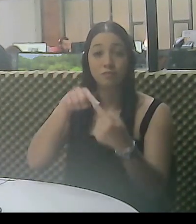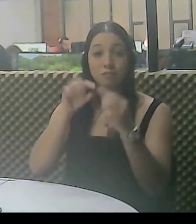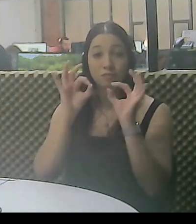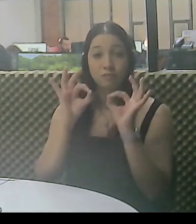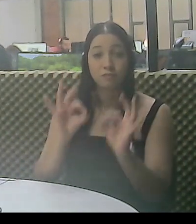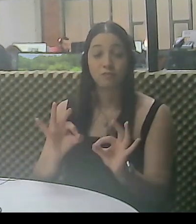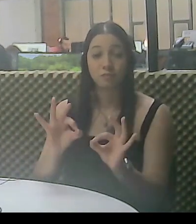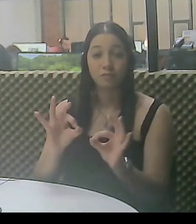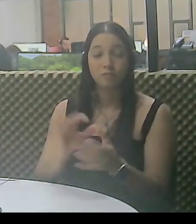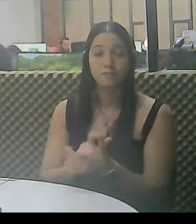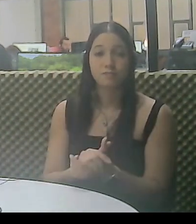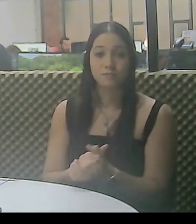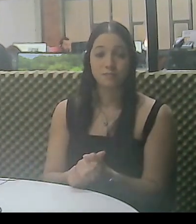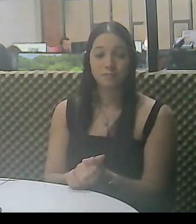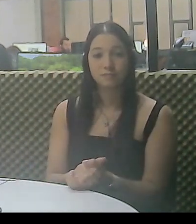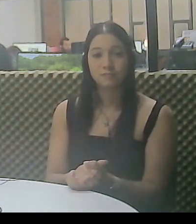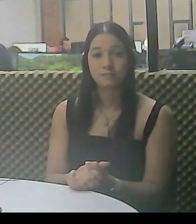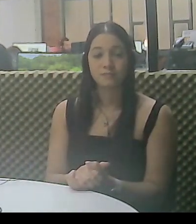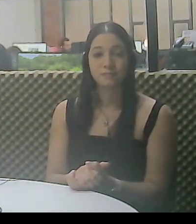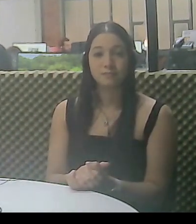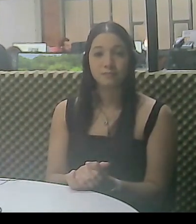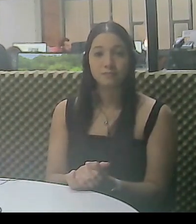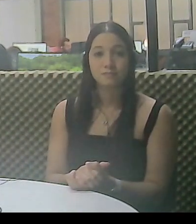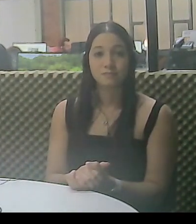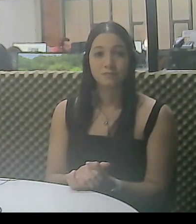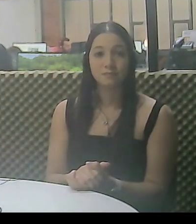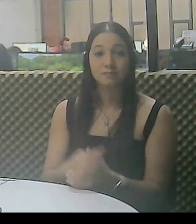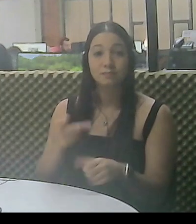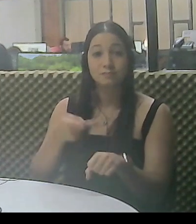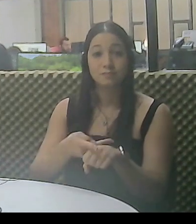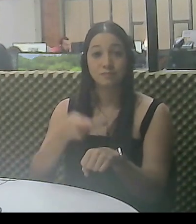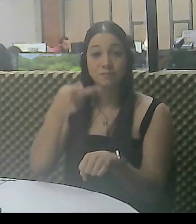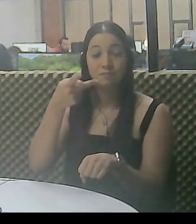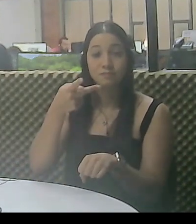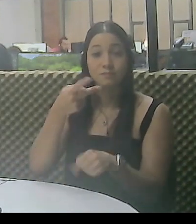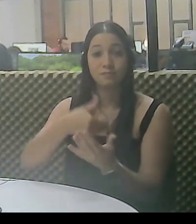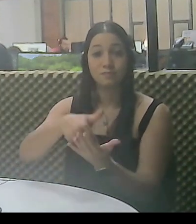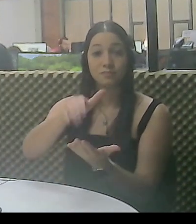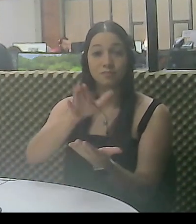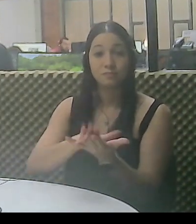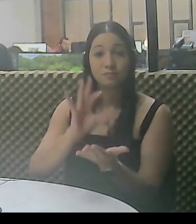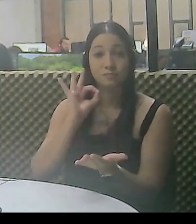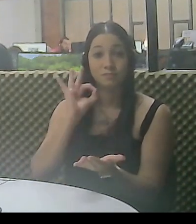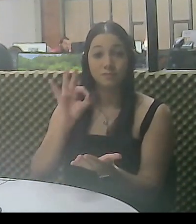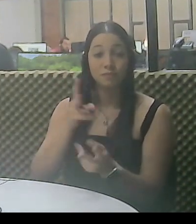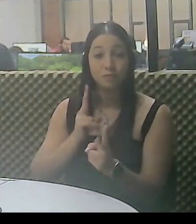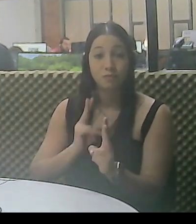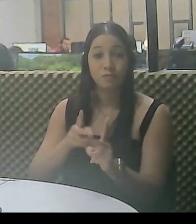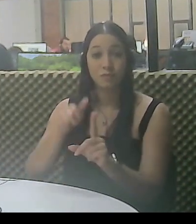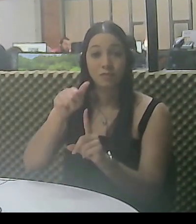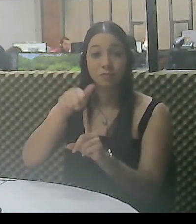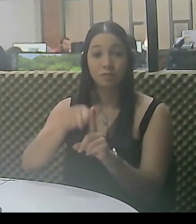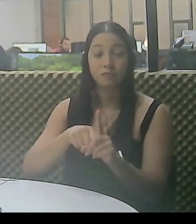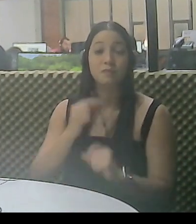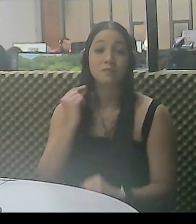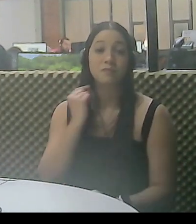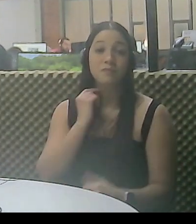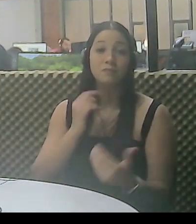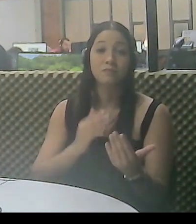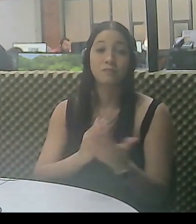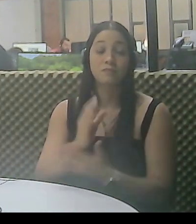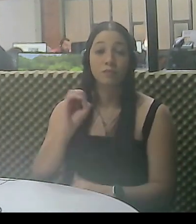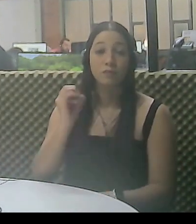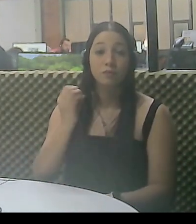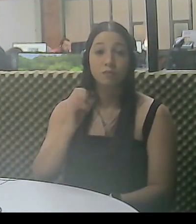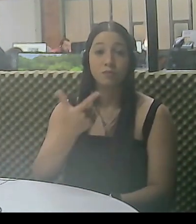essas organizações. As premiações do programa Nota Certa continuam ao longo deste mês de maio. Lançada em outubro